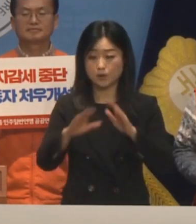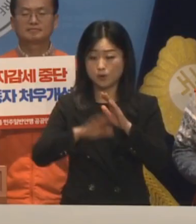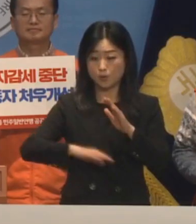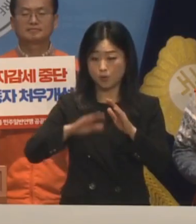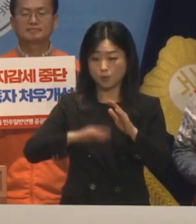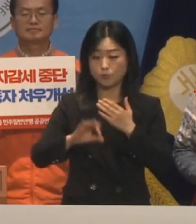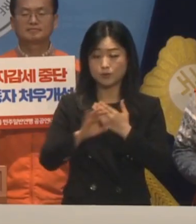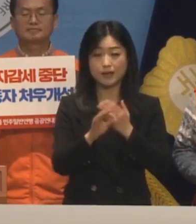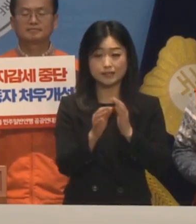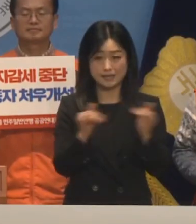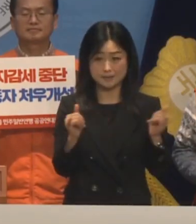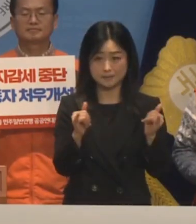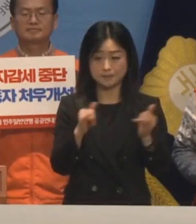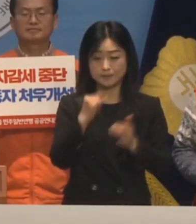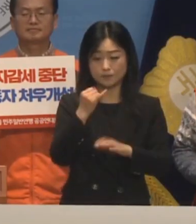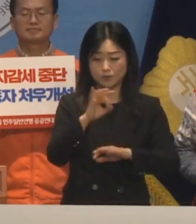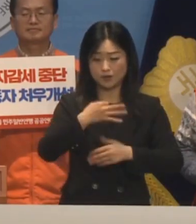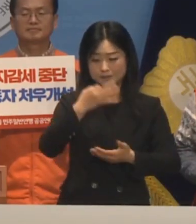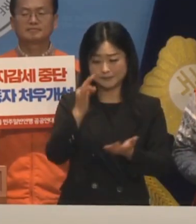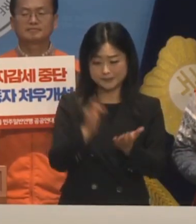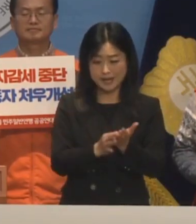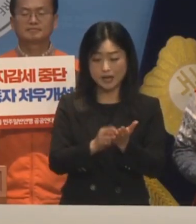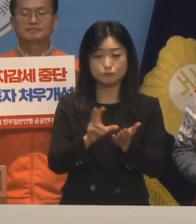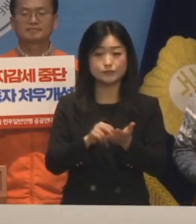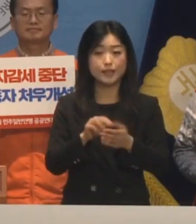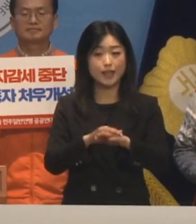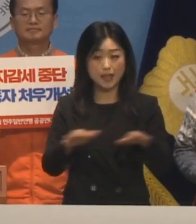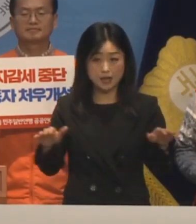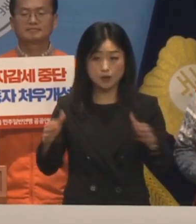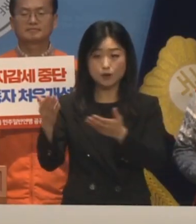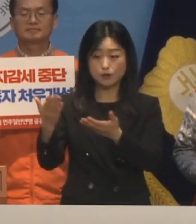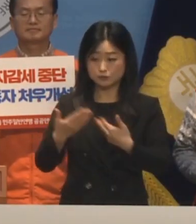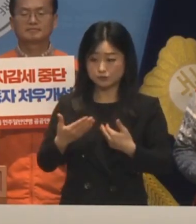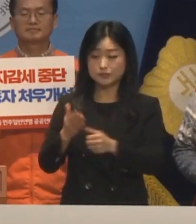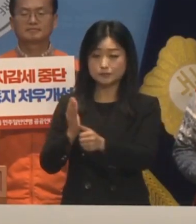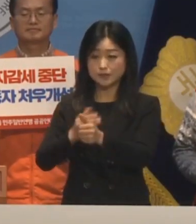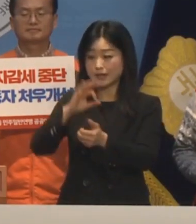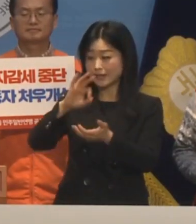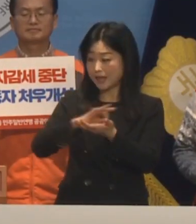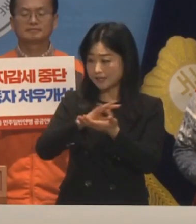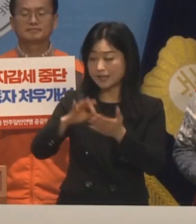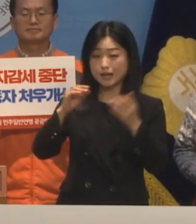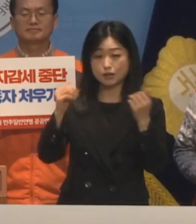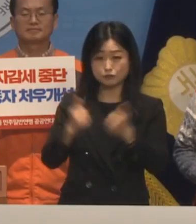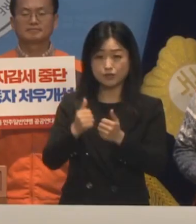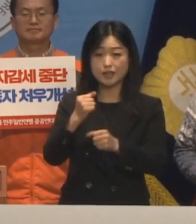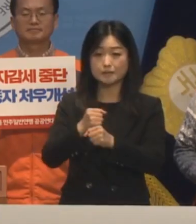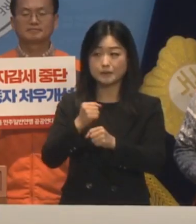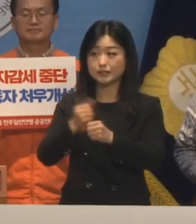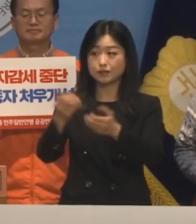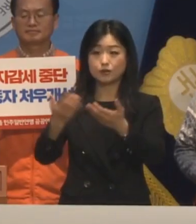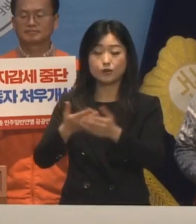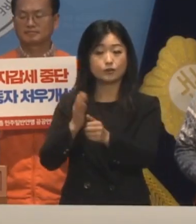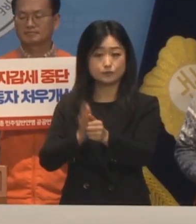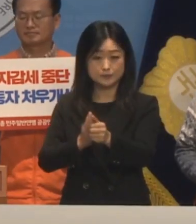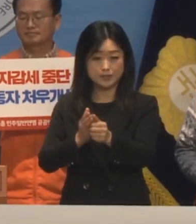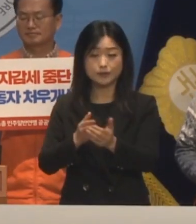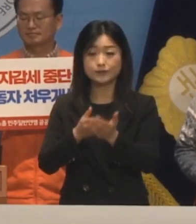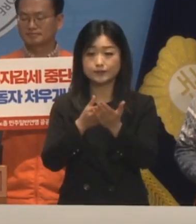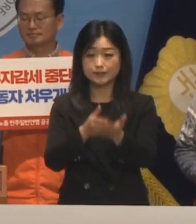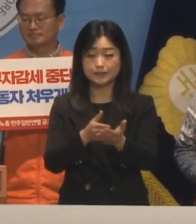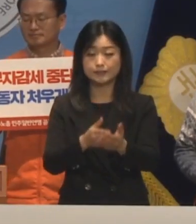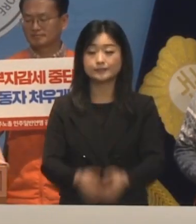공공부문 비정규직의 저임금 구조를 해결했다는 의지를 표명하는 예산 국회가 될 수 있도록 간곡히